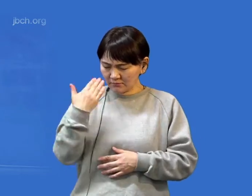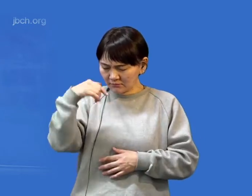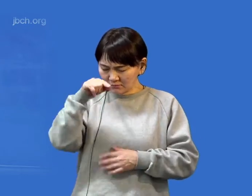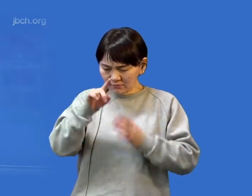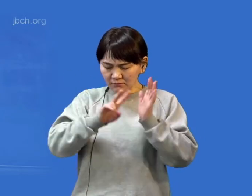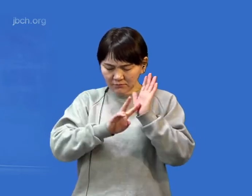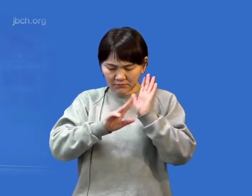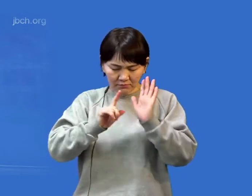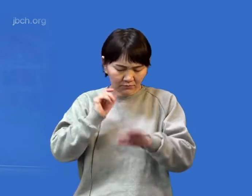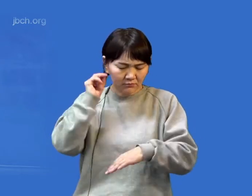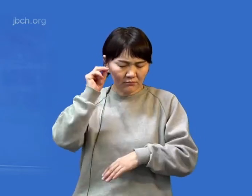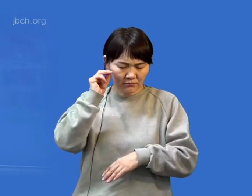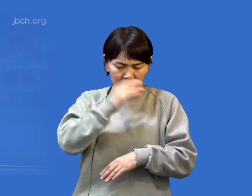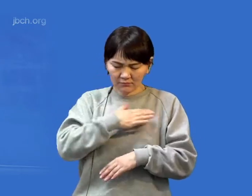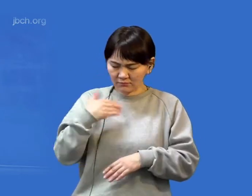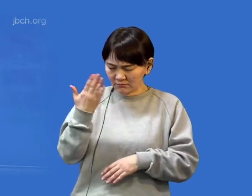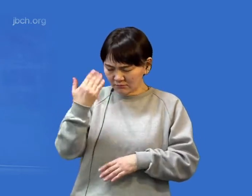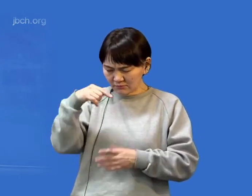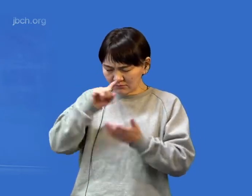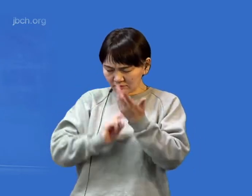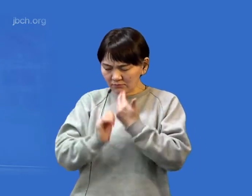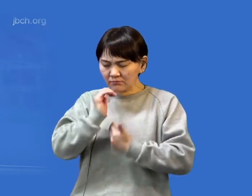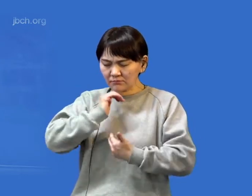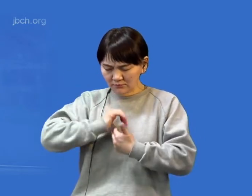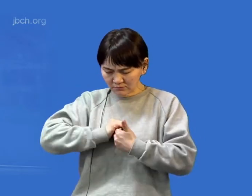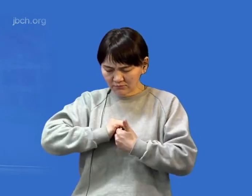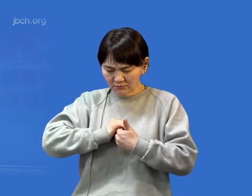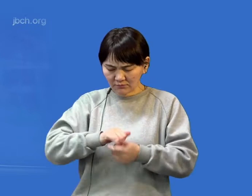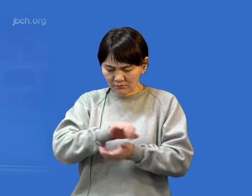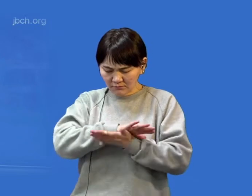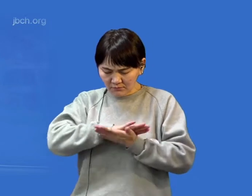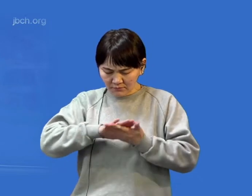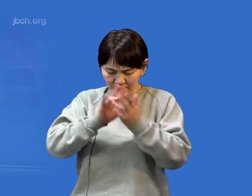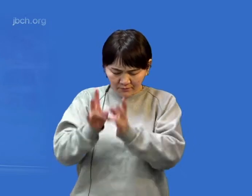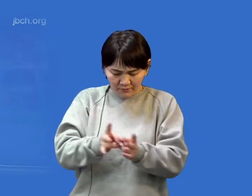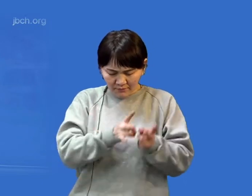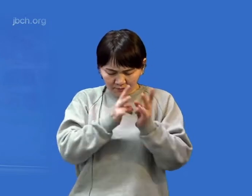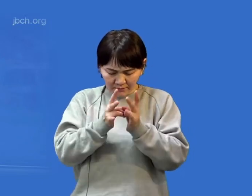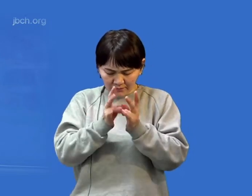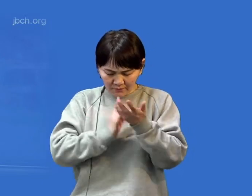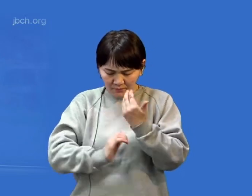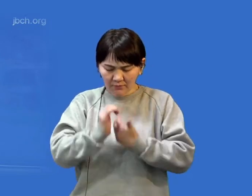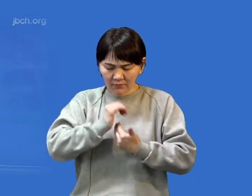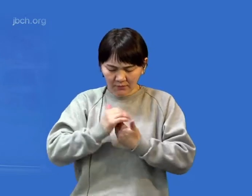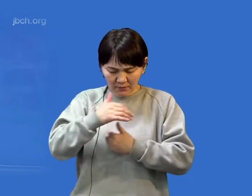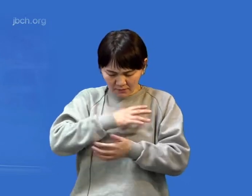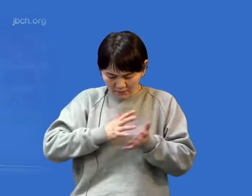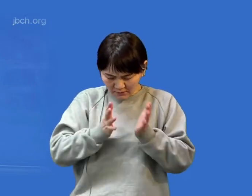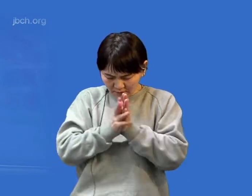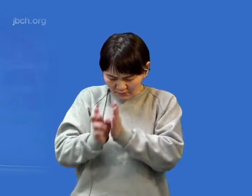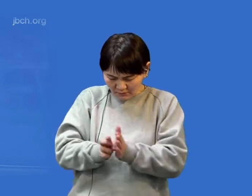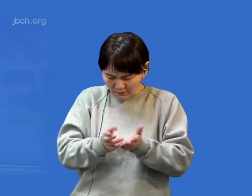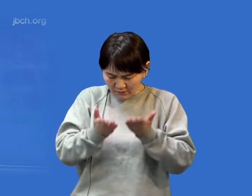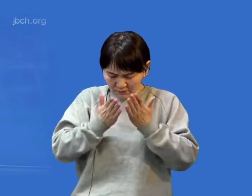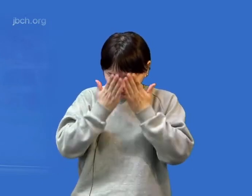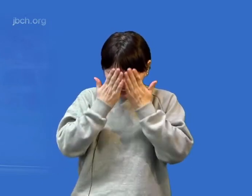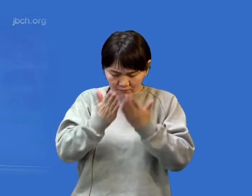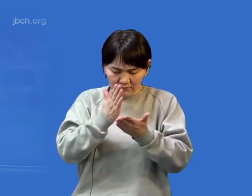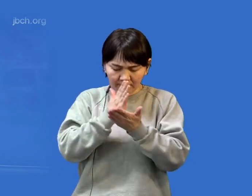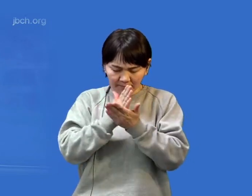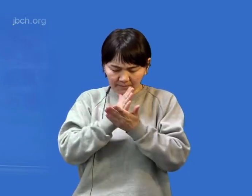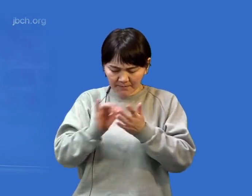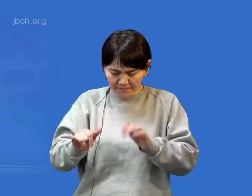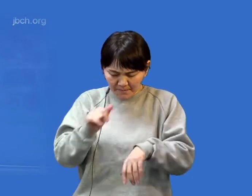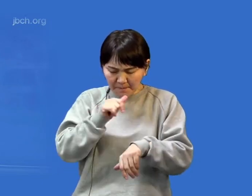суралцсан эзэн таны дотор ариун нөхөрлөл дотор биднийг оролцуулж байгаа талархаж байна.